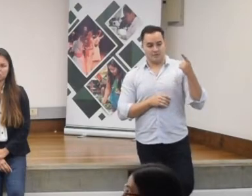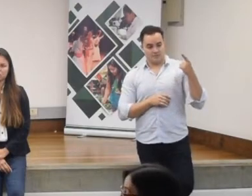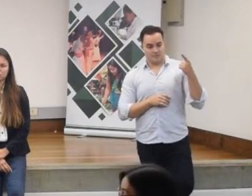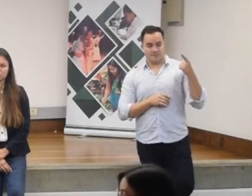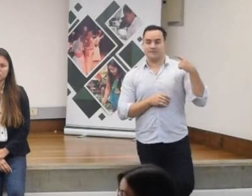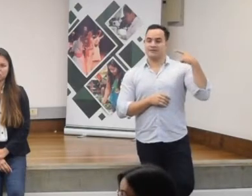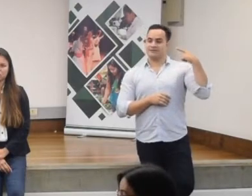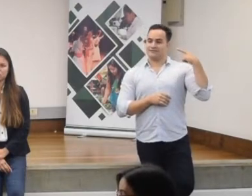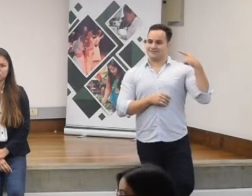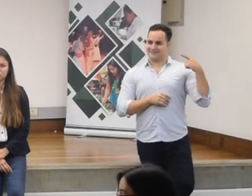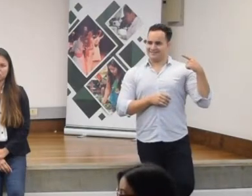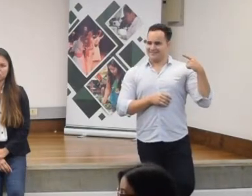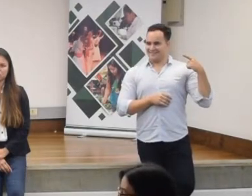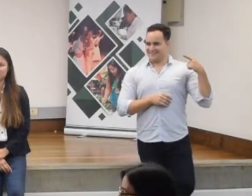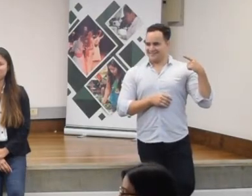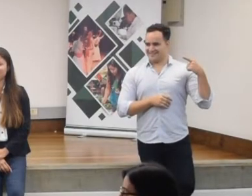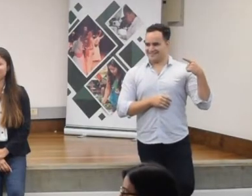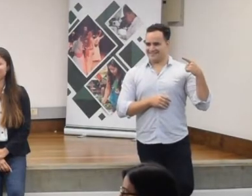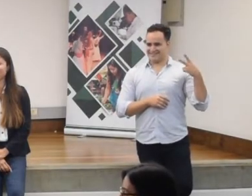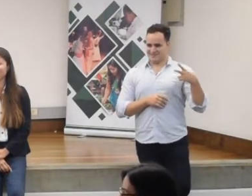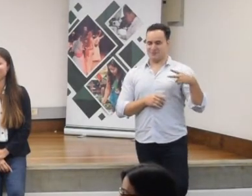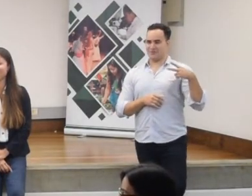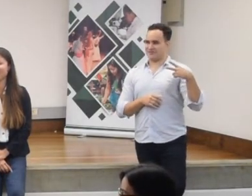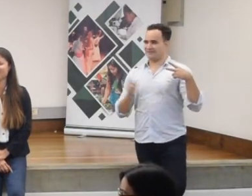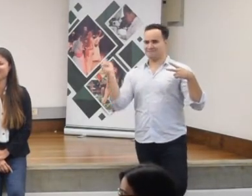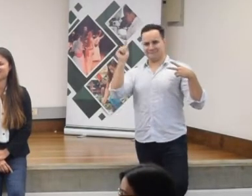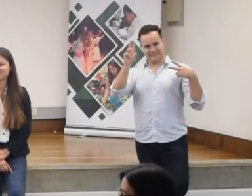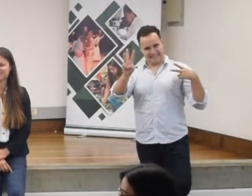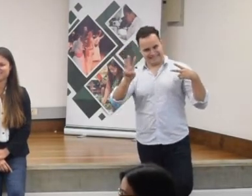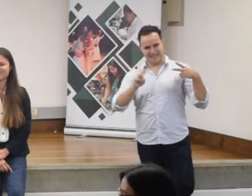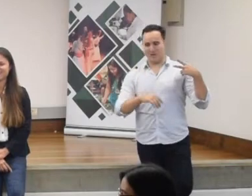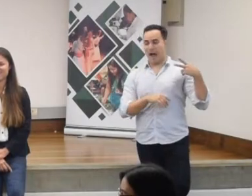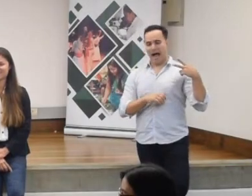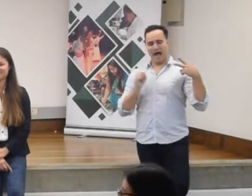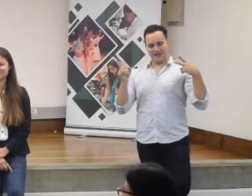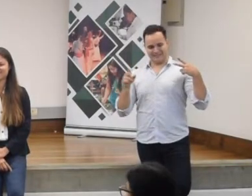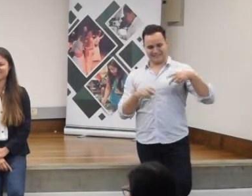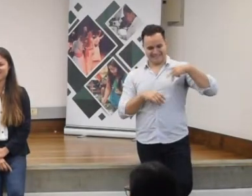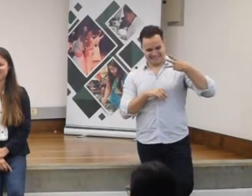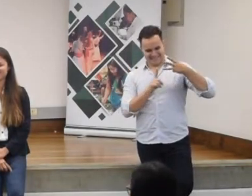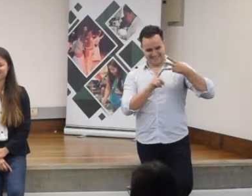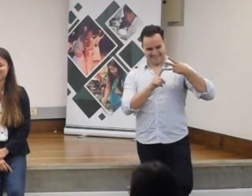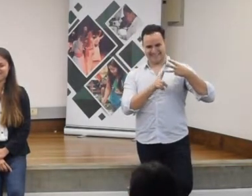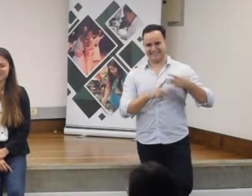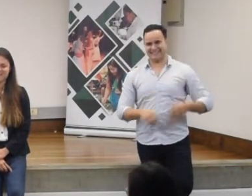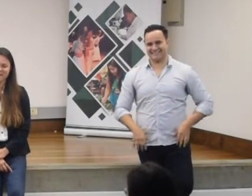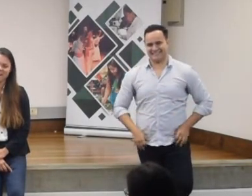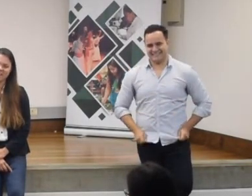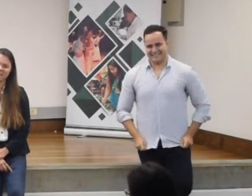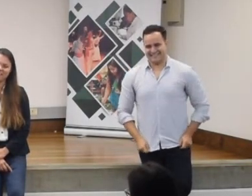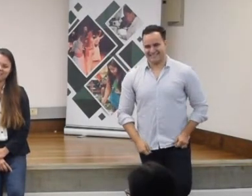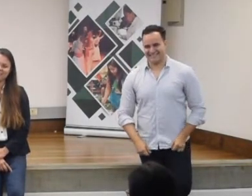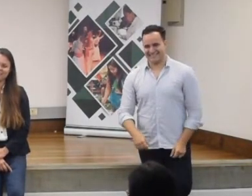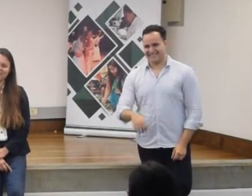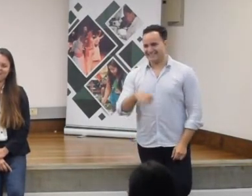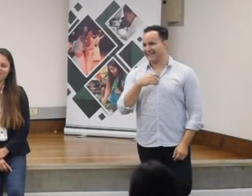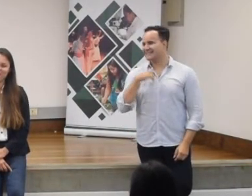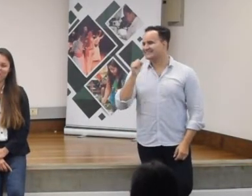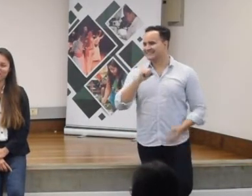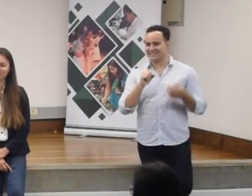Segundo, ese sería tercero, es cómo hacemos. Ahora no va a ir ese, no 2.5.